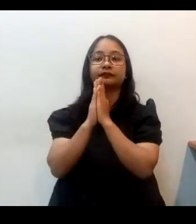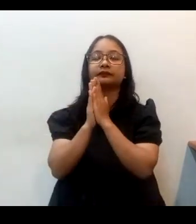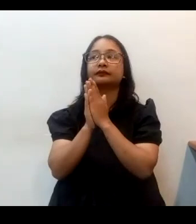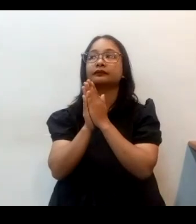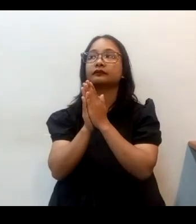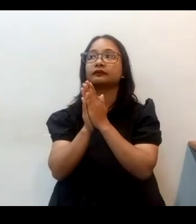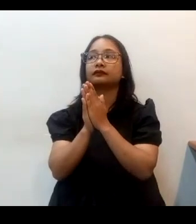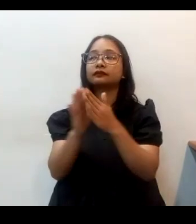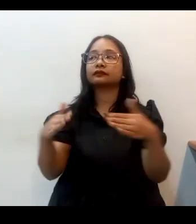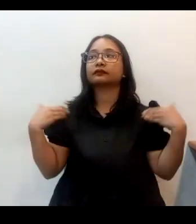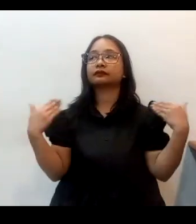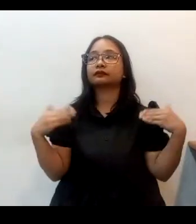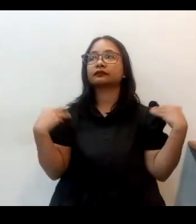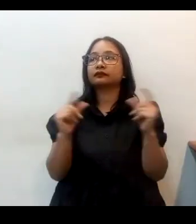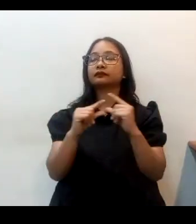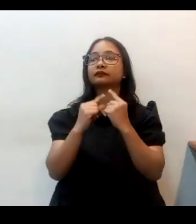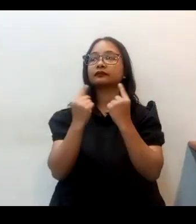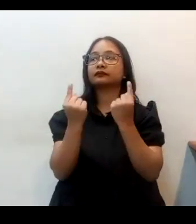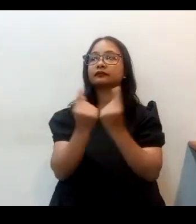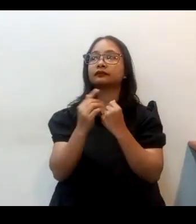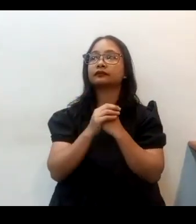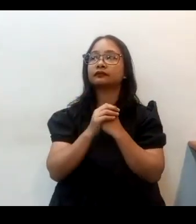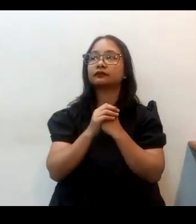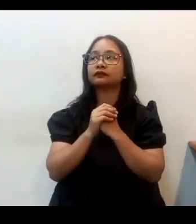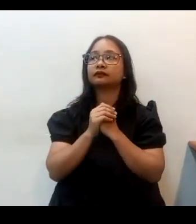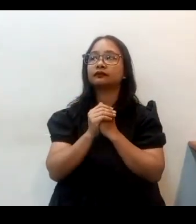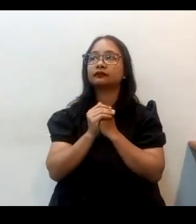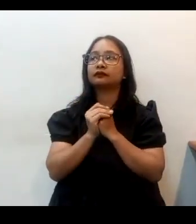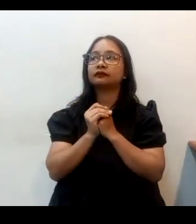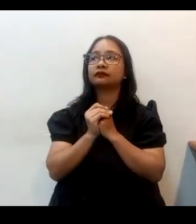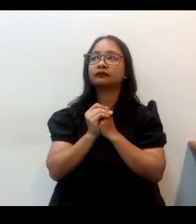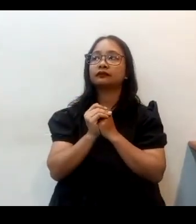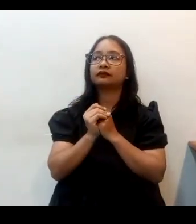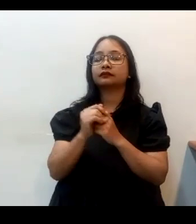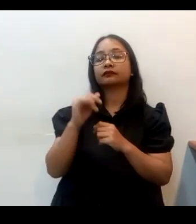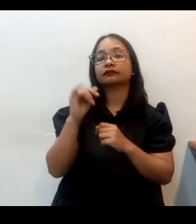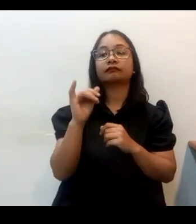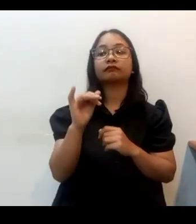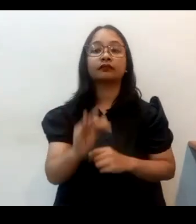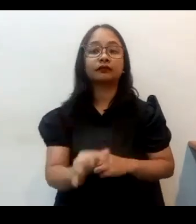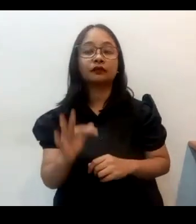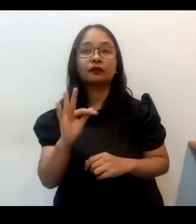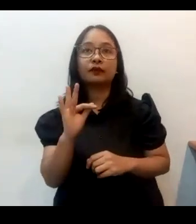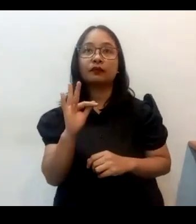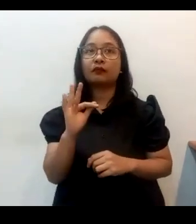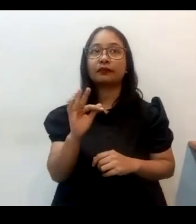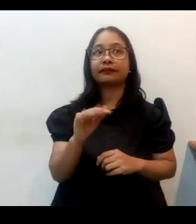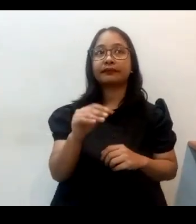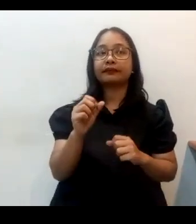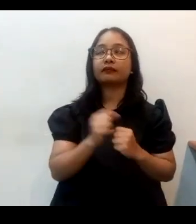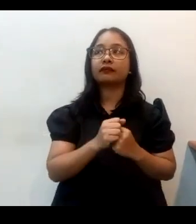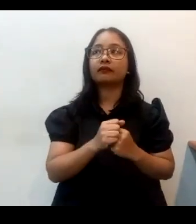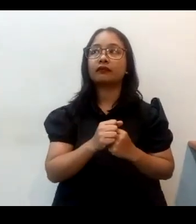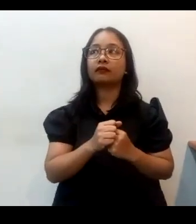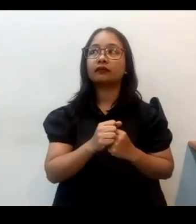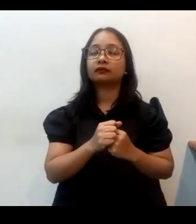who read the Bible for whole night because it's so sweet? Kaya naalala ko pa rin po yung sinabi ni